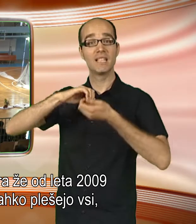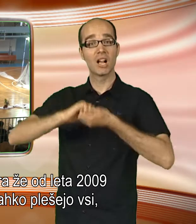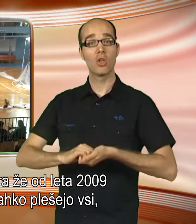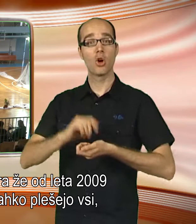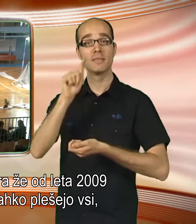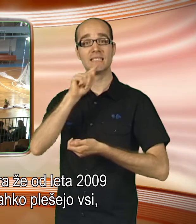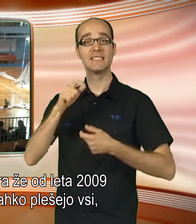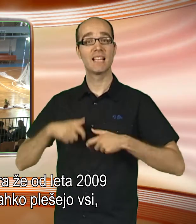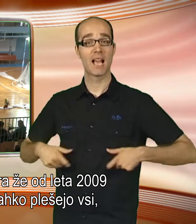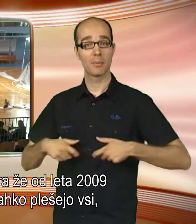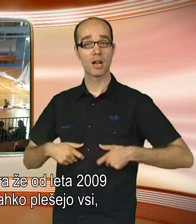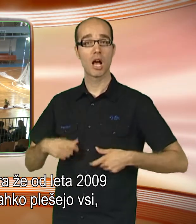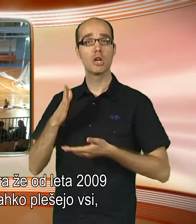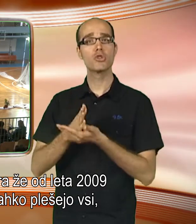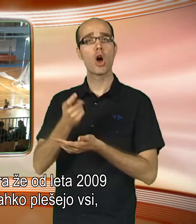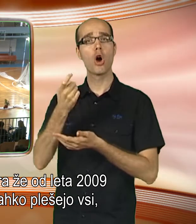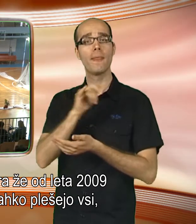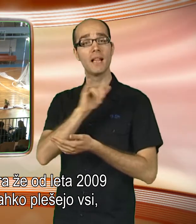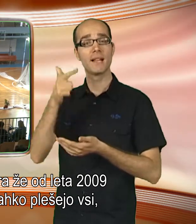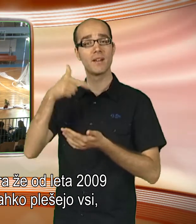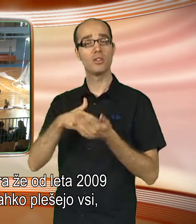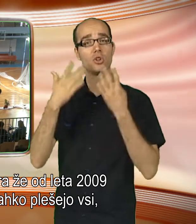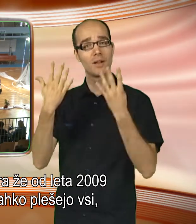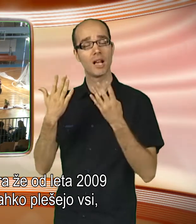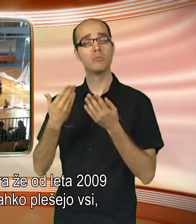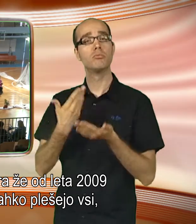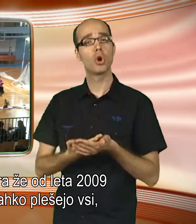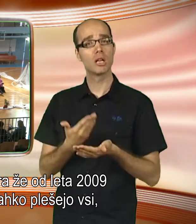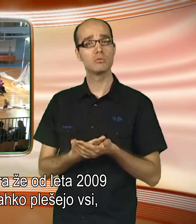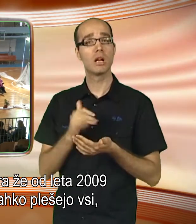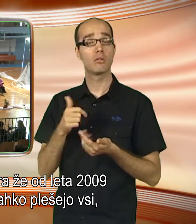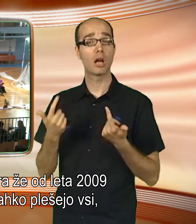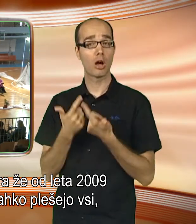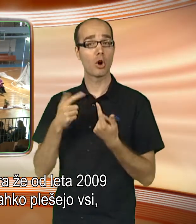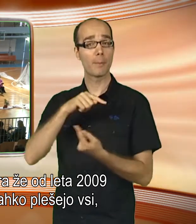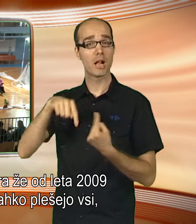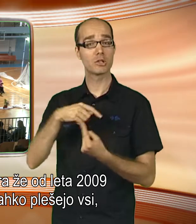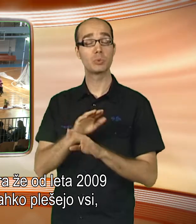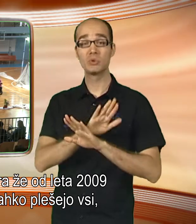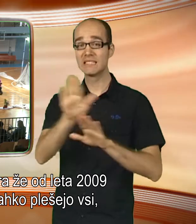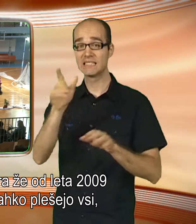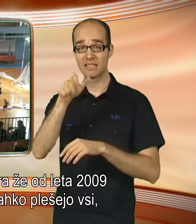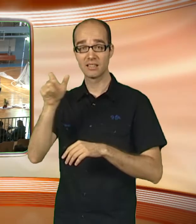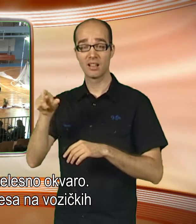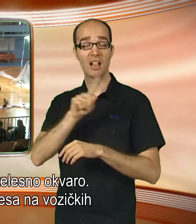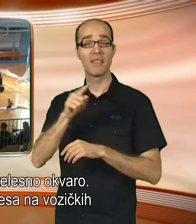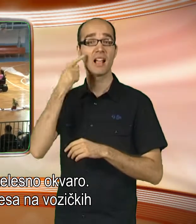Plesni klub Zebra že od leta 2009 dokazuje, da lahko plešejo vsi, ne glede na telesno